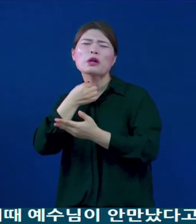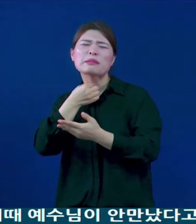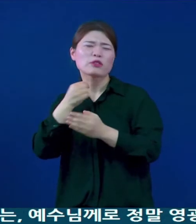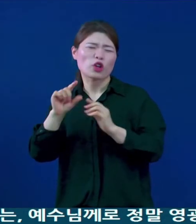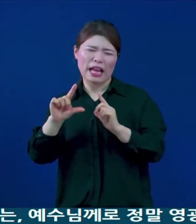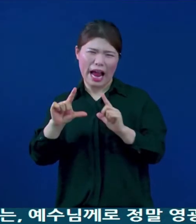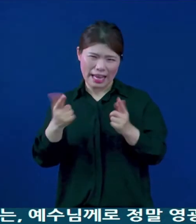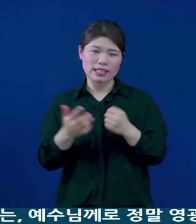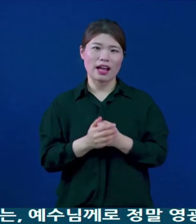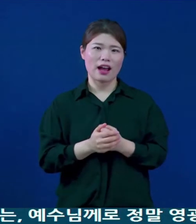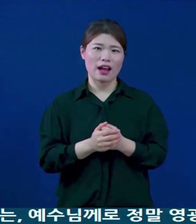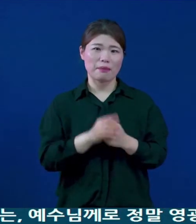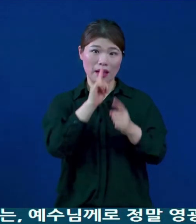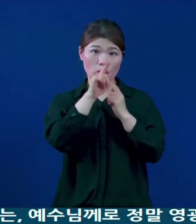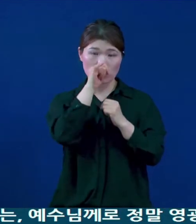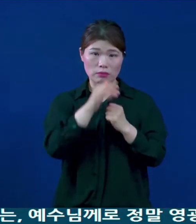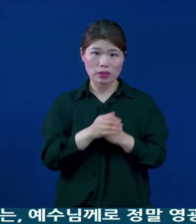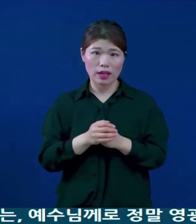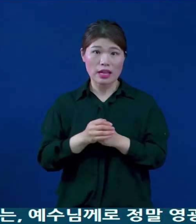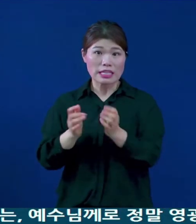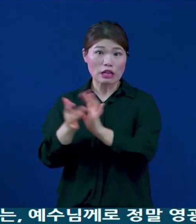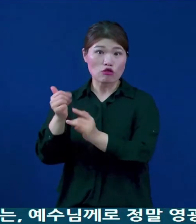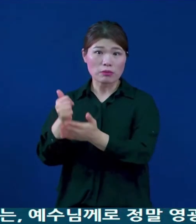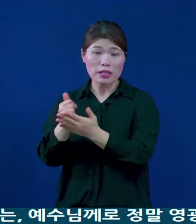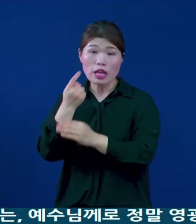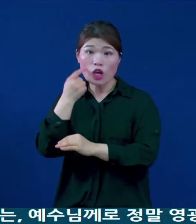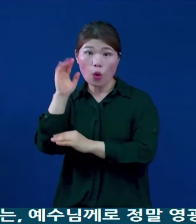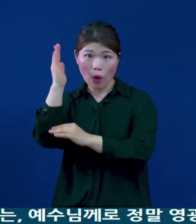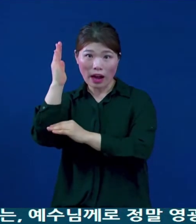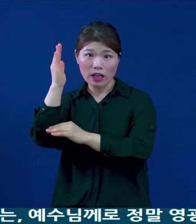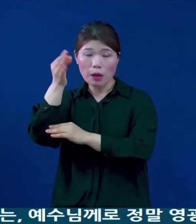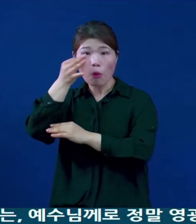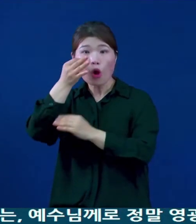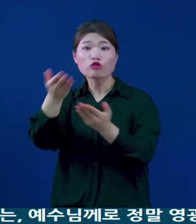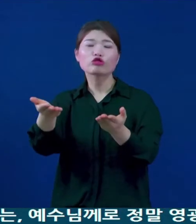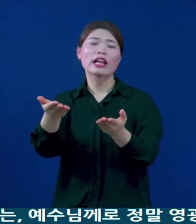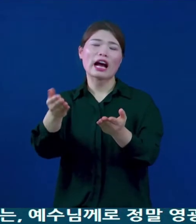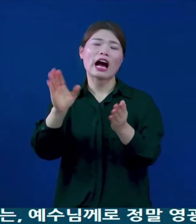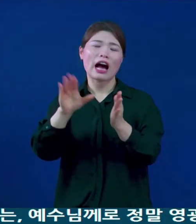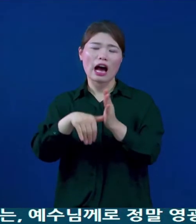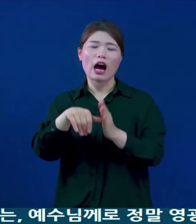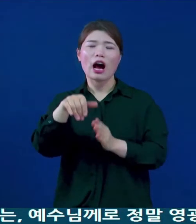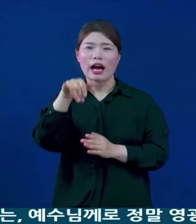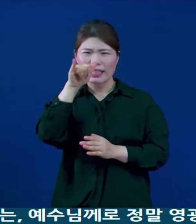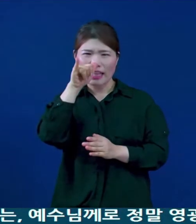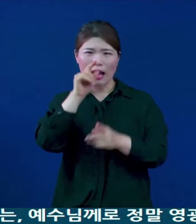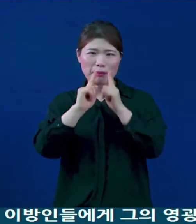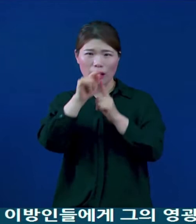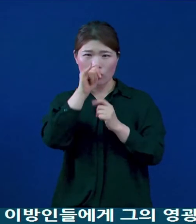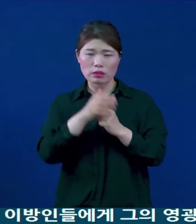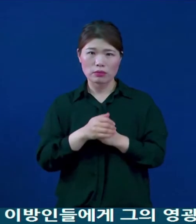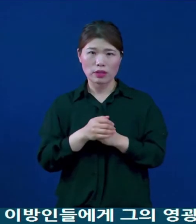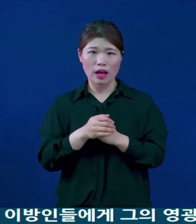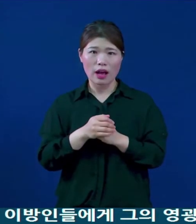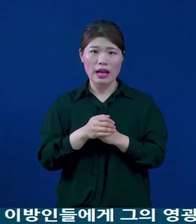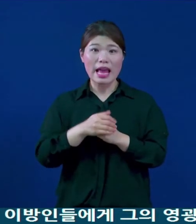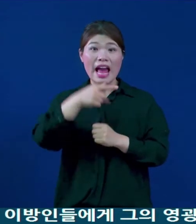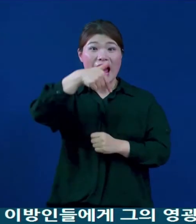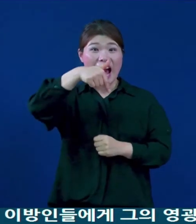때가 왔다고 얘기하는 겁니다. 가나의 혼인잔치 때 물을 포도주로 바꿀 때